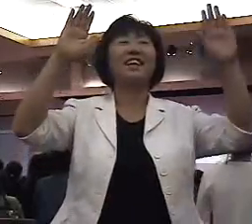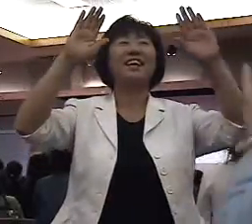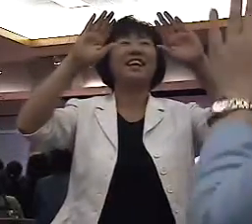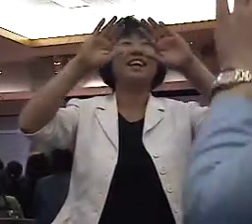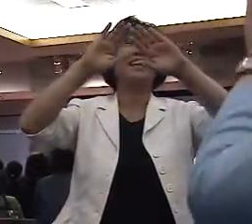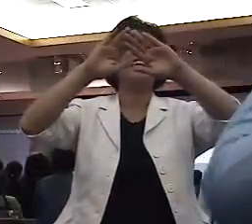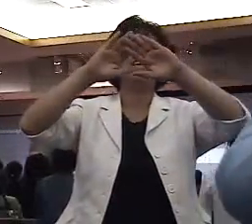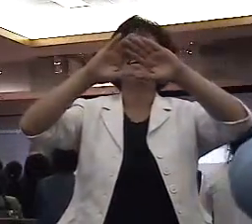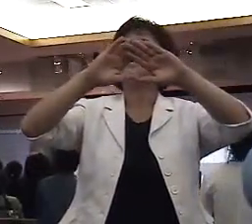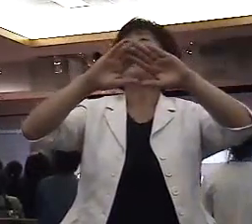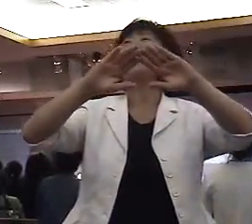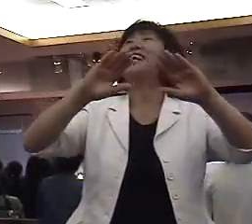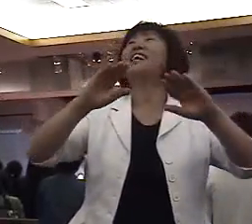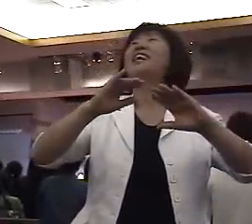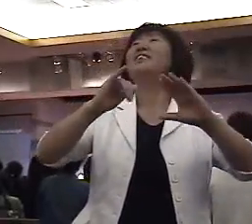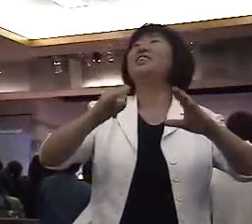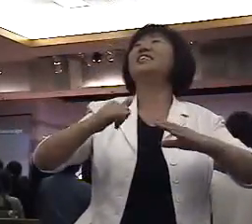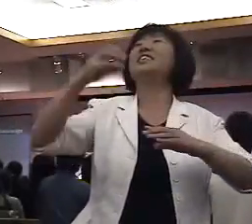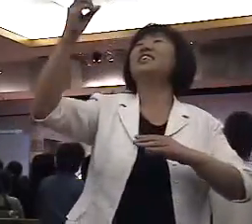세상에